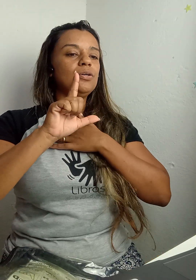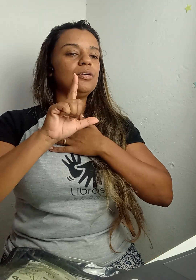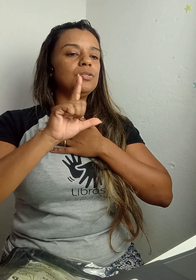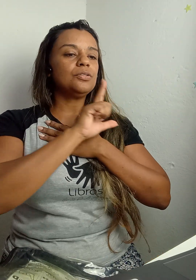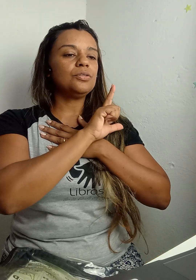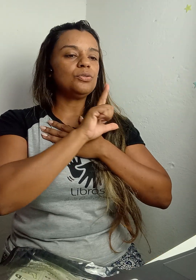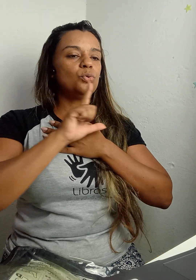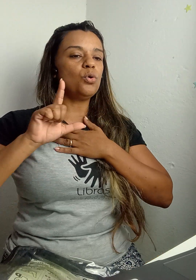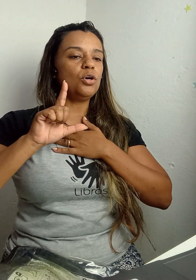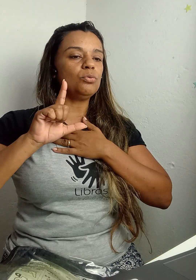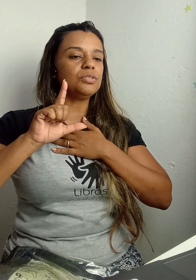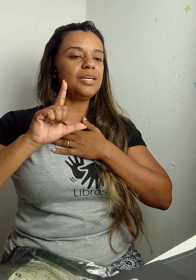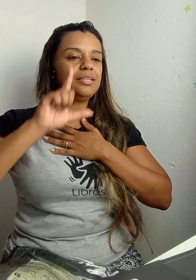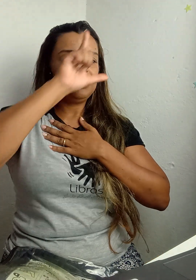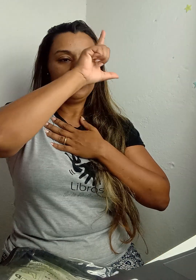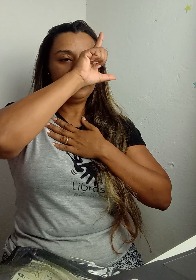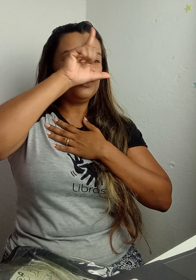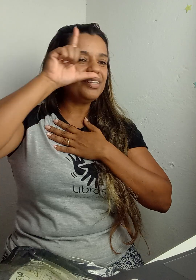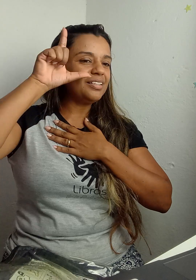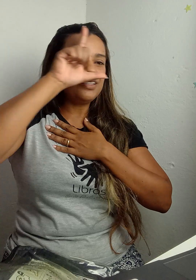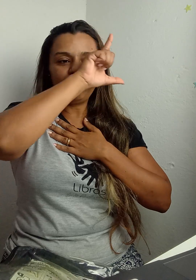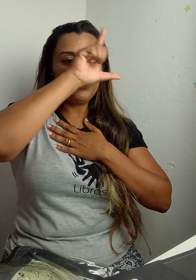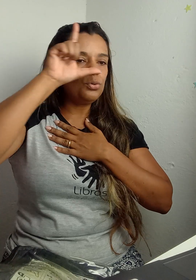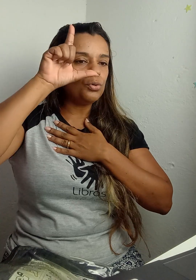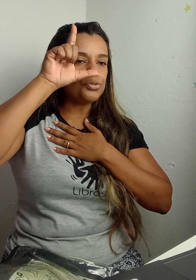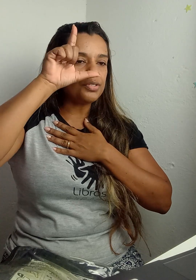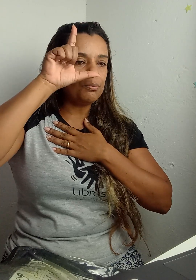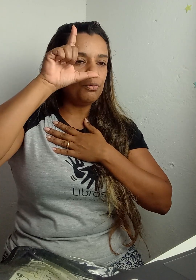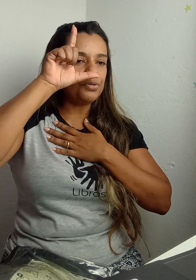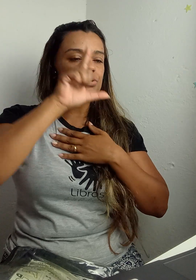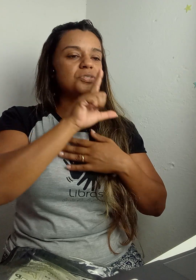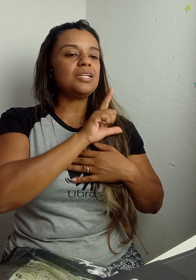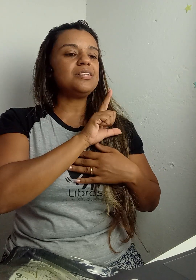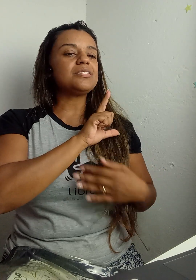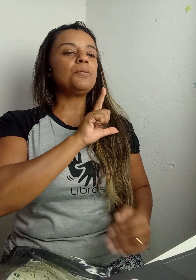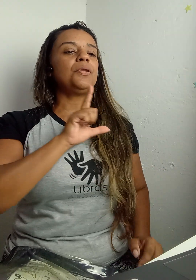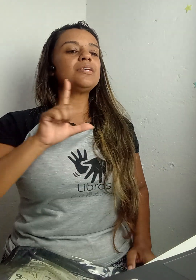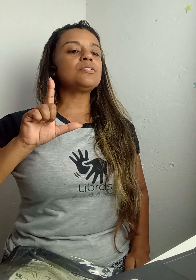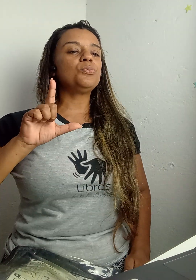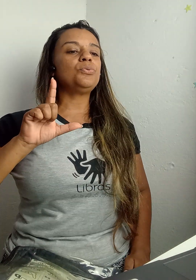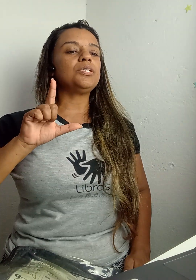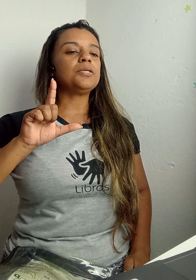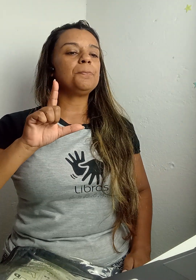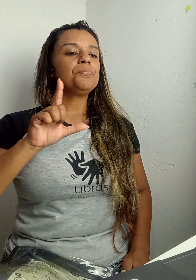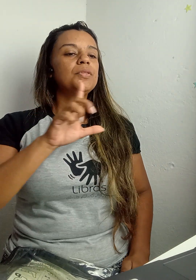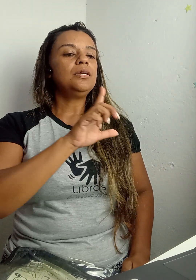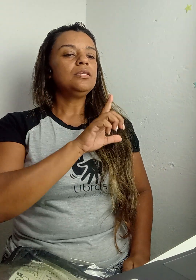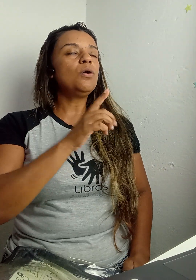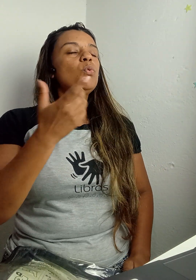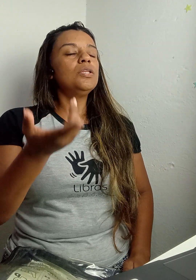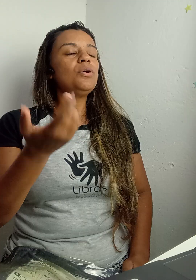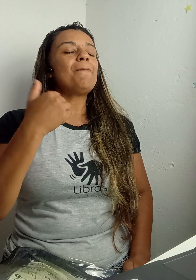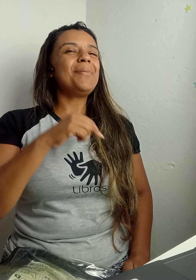ó, do colo, tá? Não nada na frente do rosto, tá bom, pessoal? Sinaliza sempre nessa altura. Então, quando